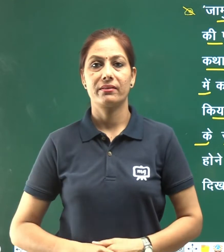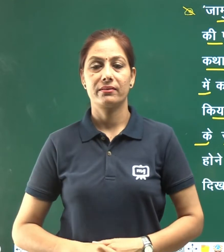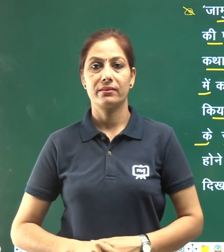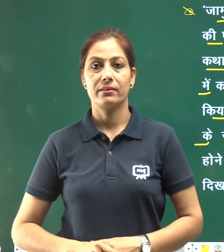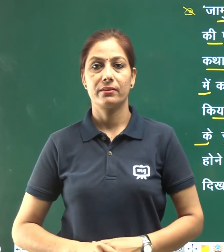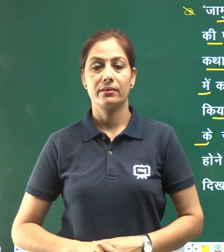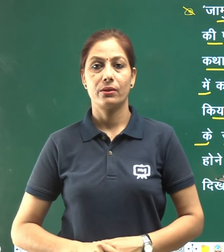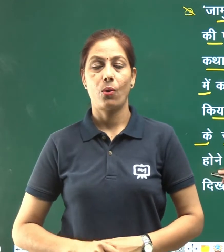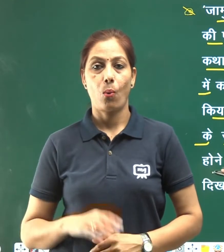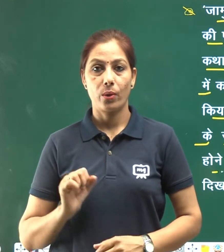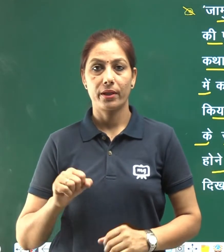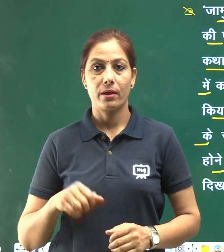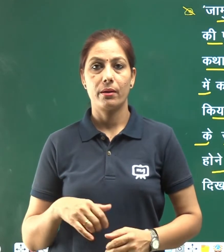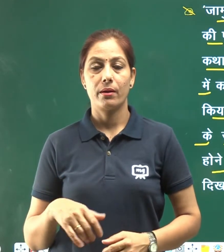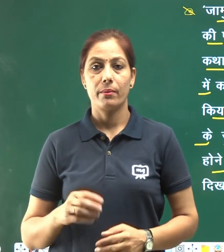होने का पक्ष